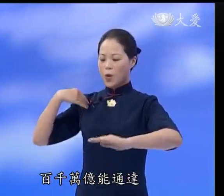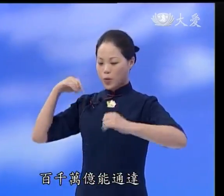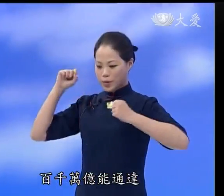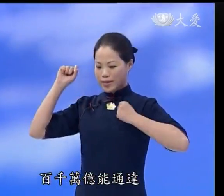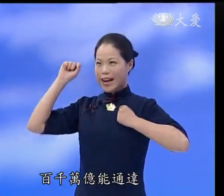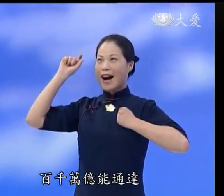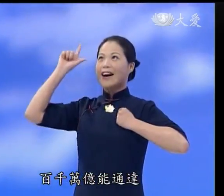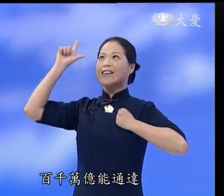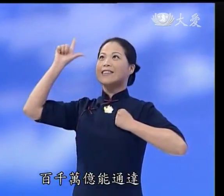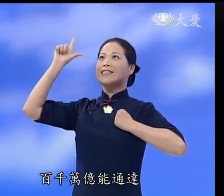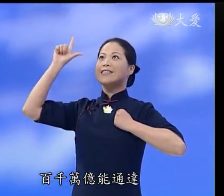通达。